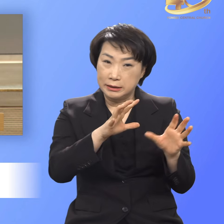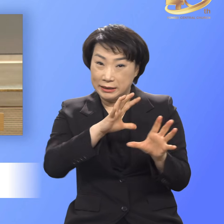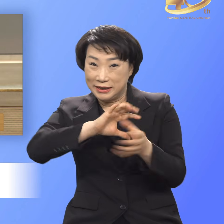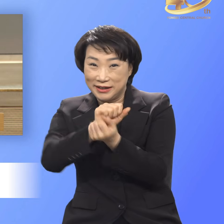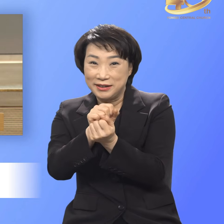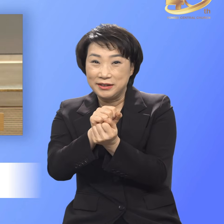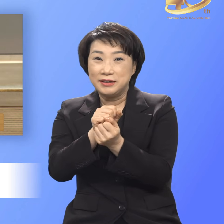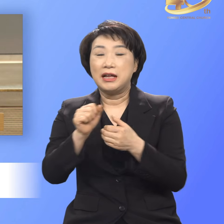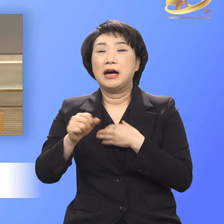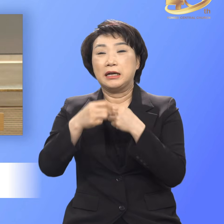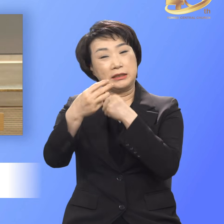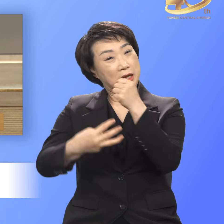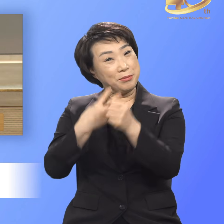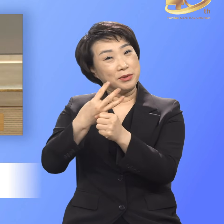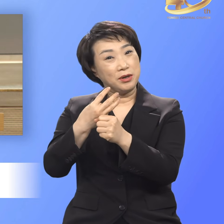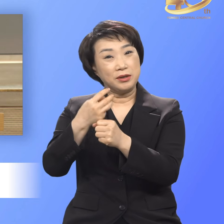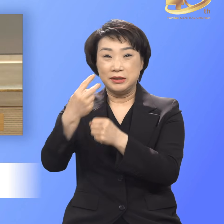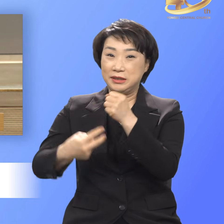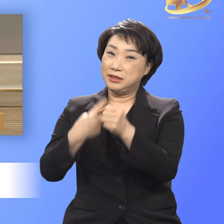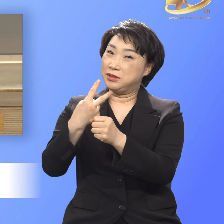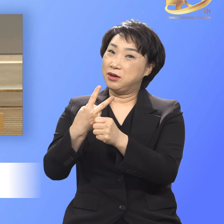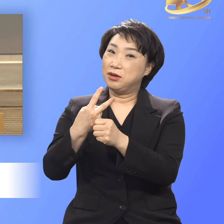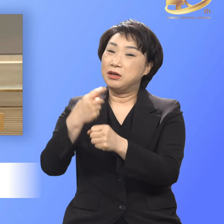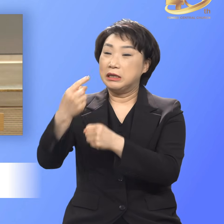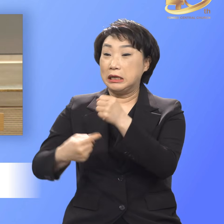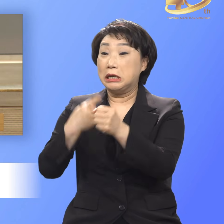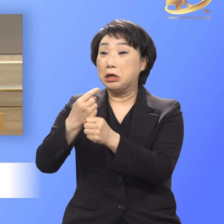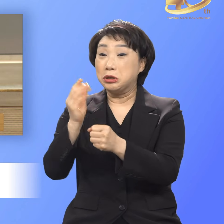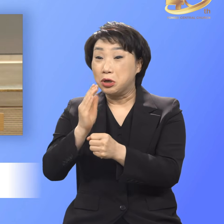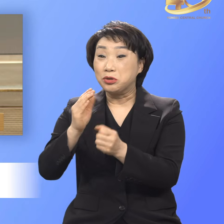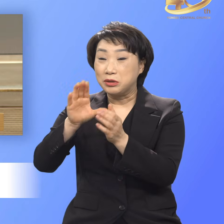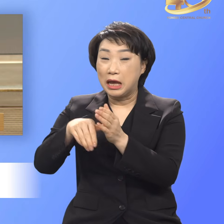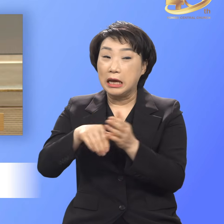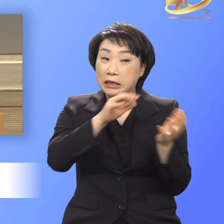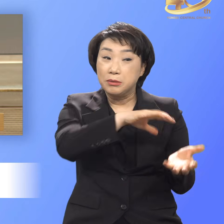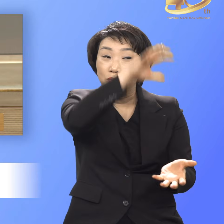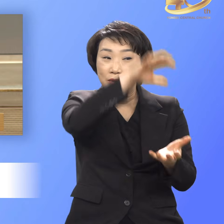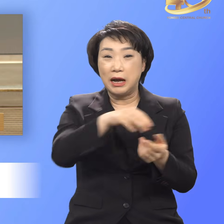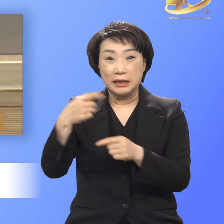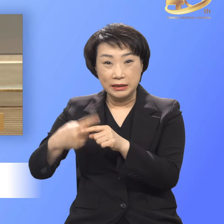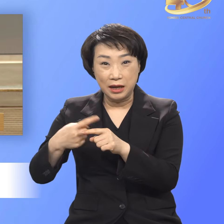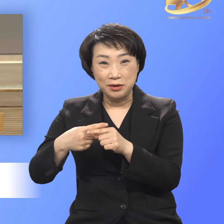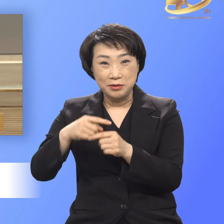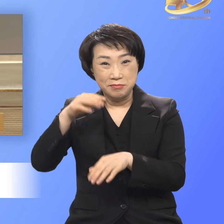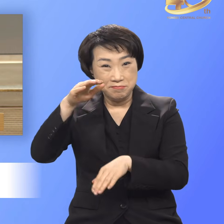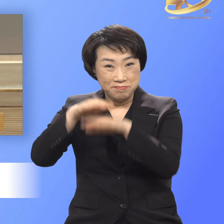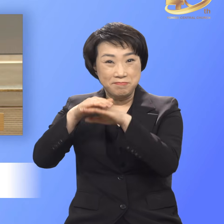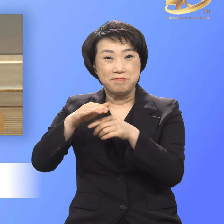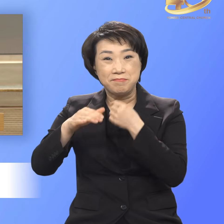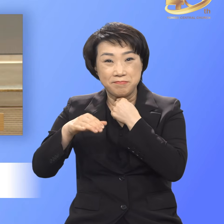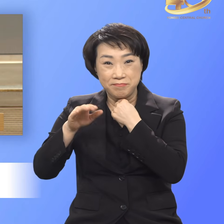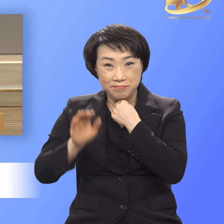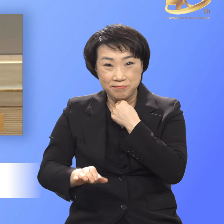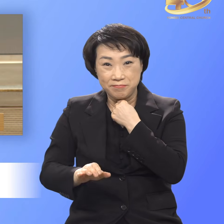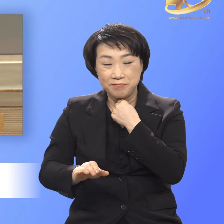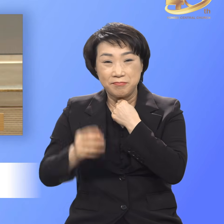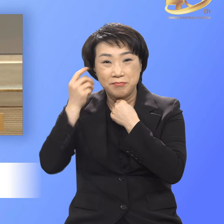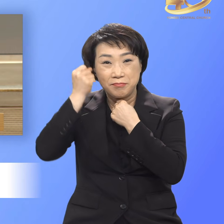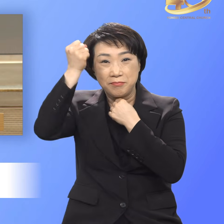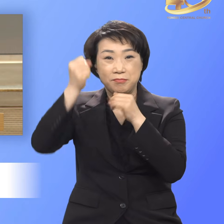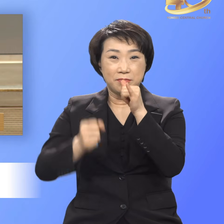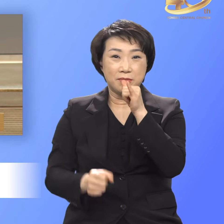3년이나 2년이나 1년 안에 그 분량을 채워야 된다. 이런